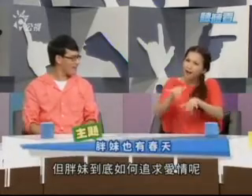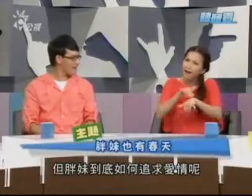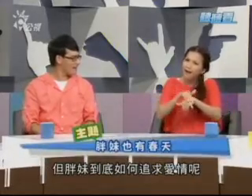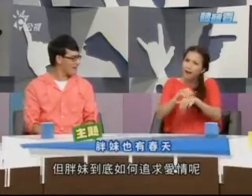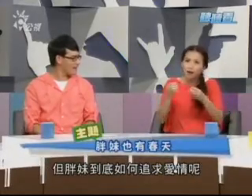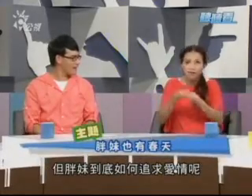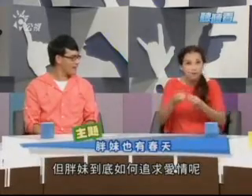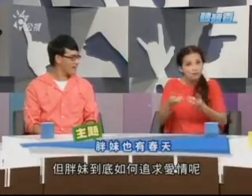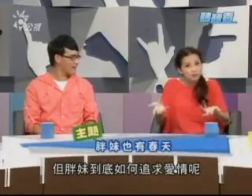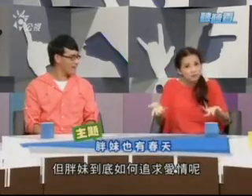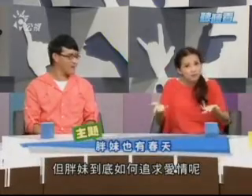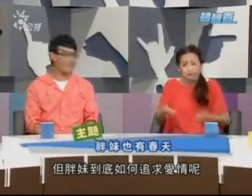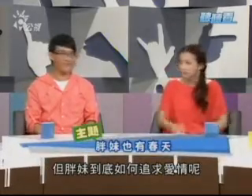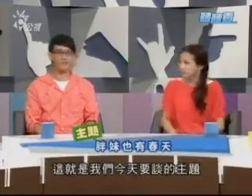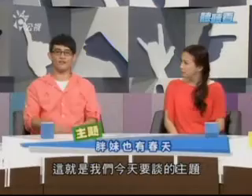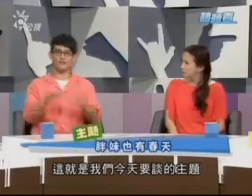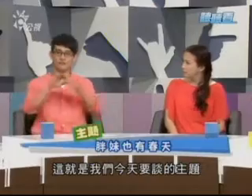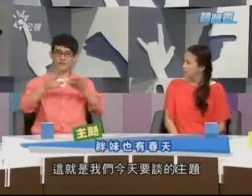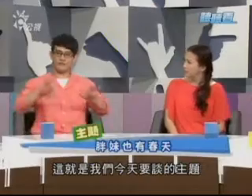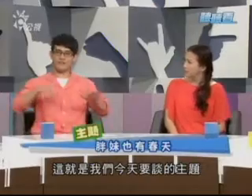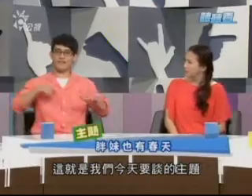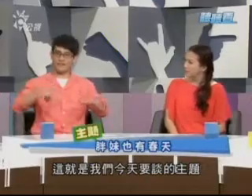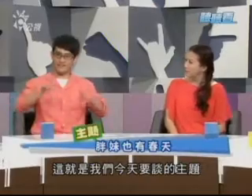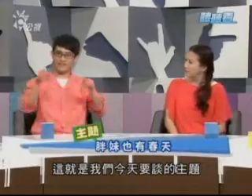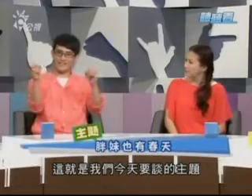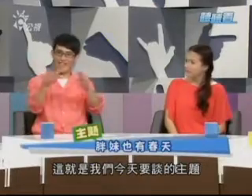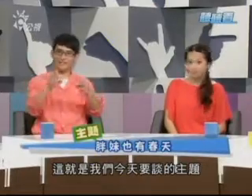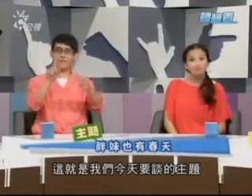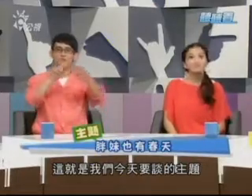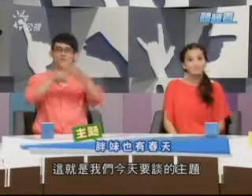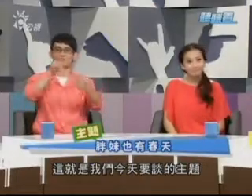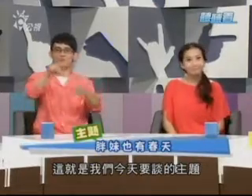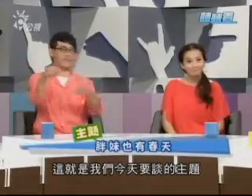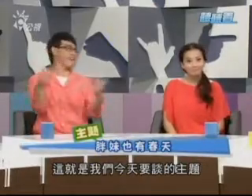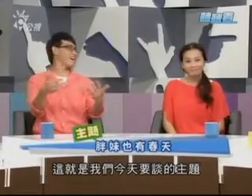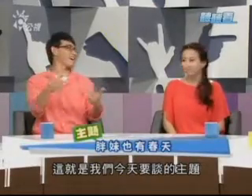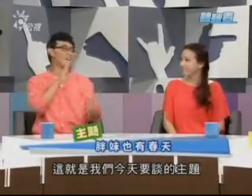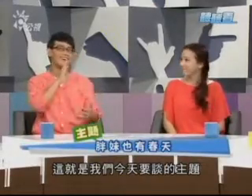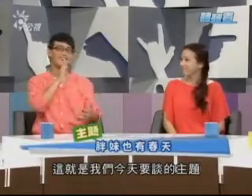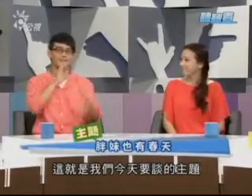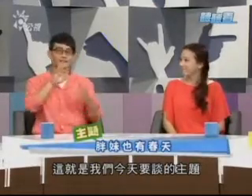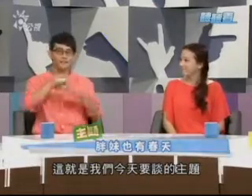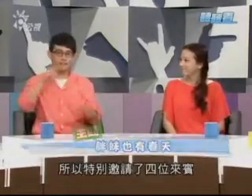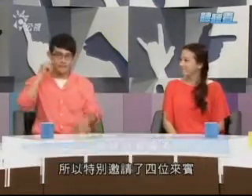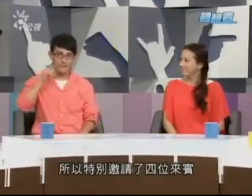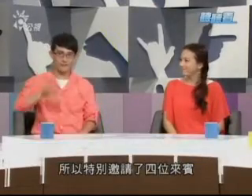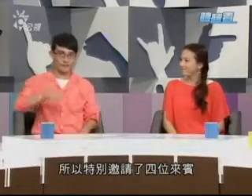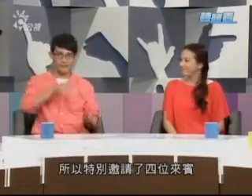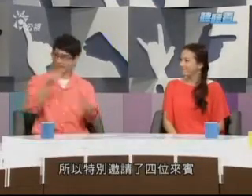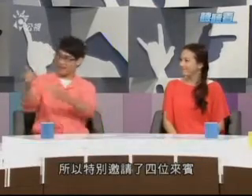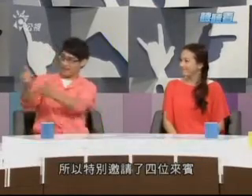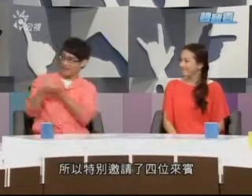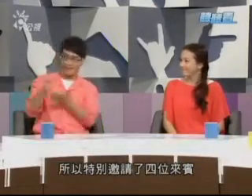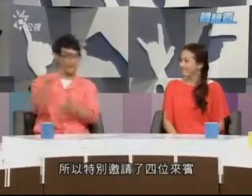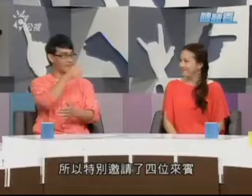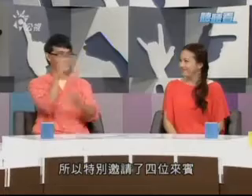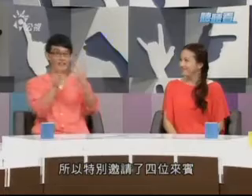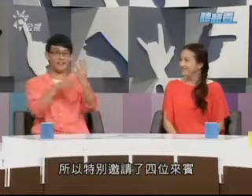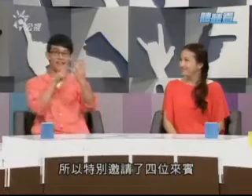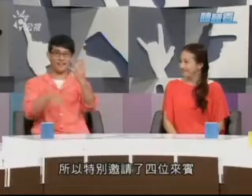求爱情呢？ 这就是我们今天要谈的主题，所以呢，特别邀请了四位来宾来